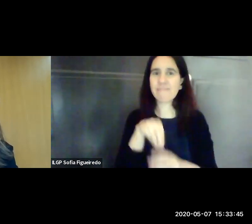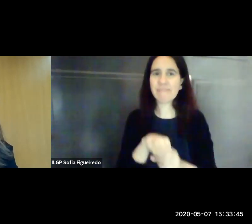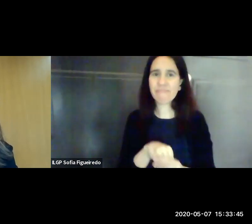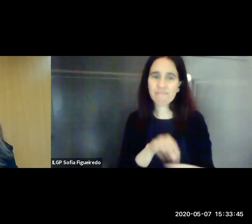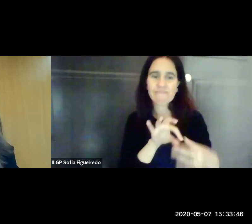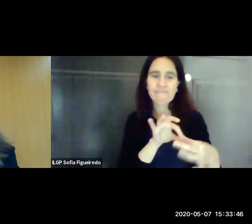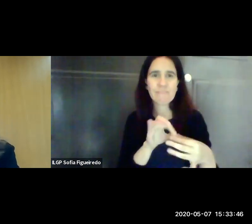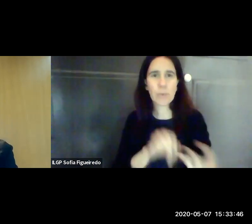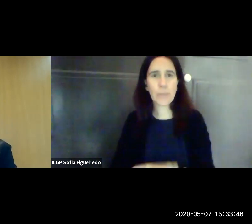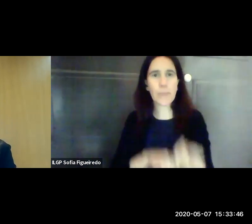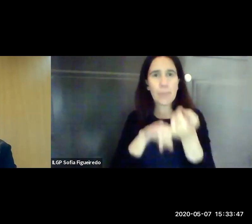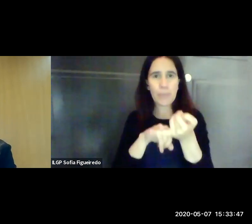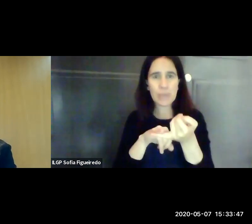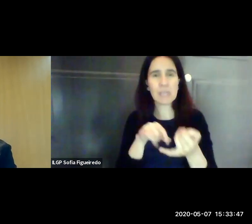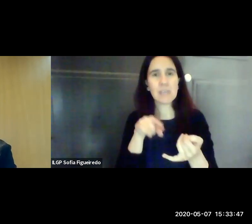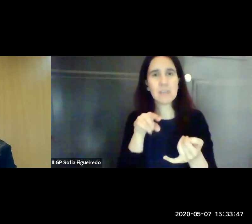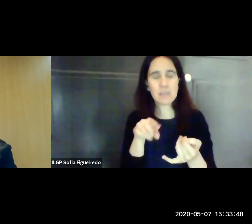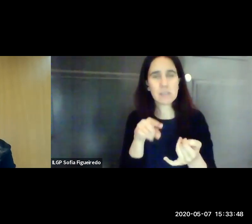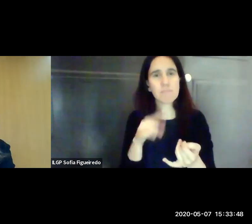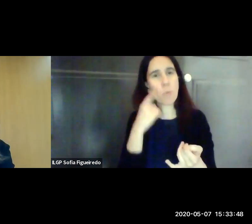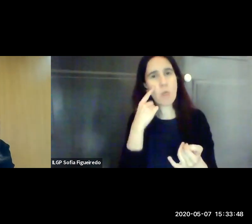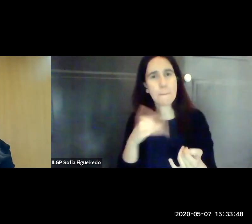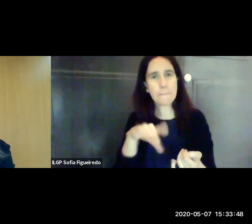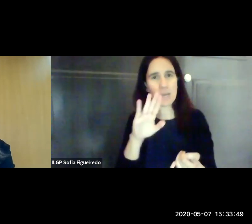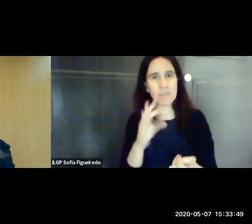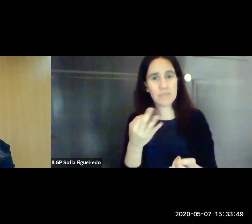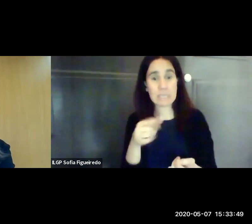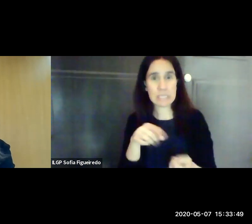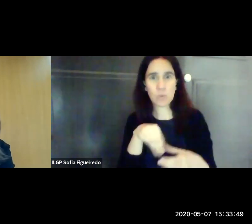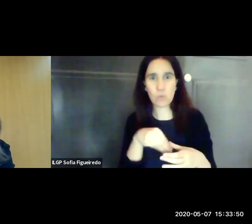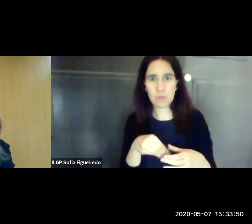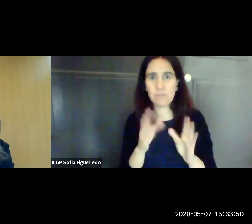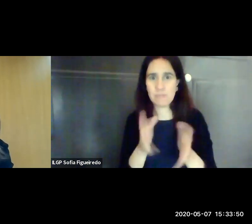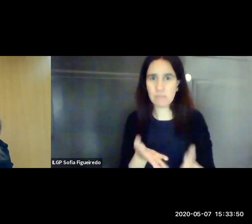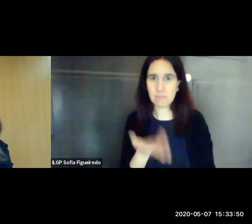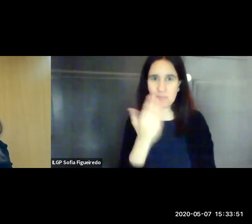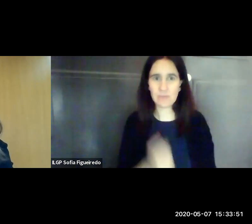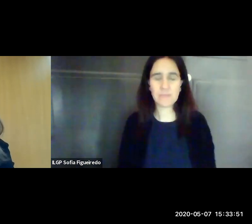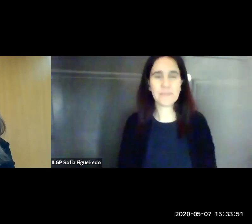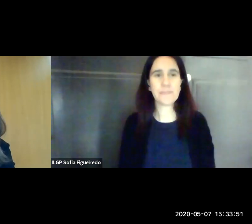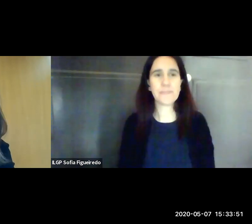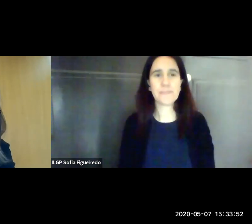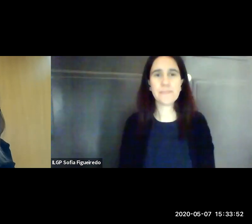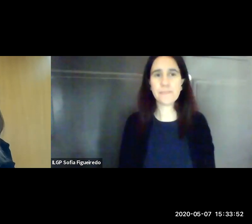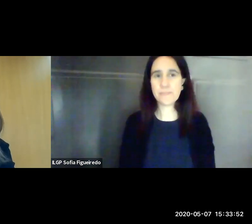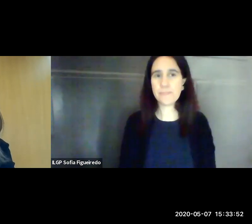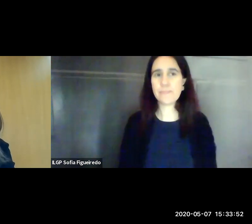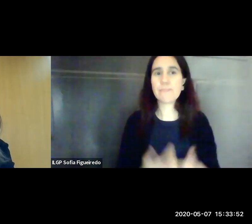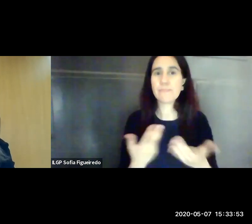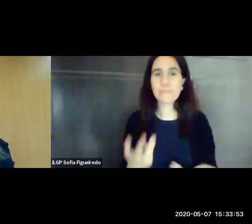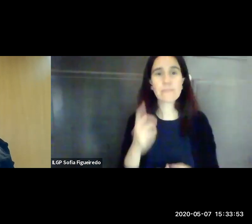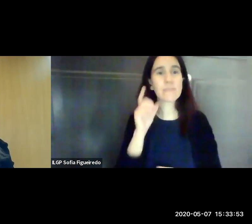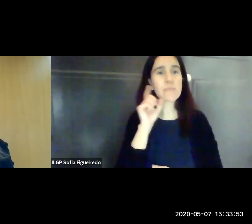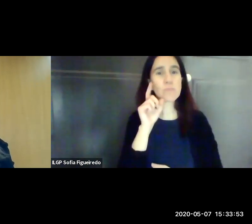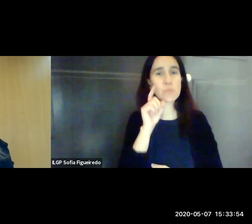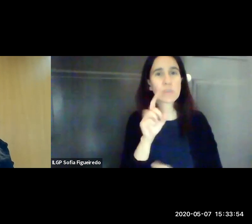afiliação que mais posta à prova é neste contexto. Portanto, é importante salvaguardar